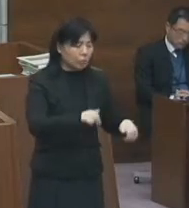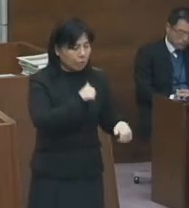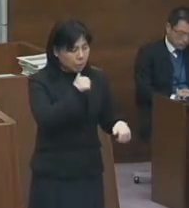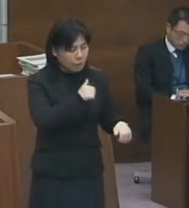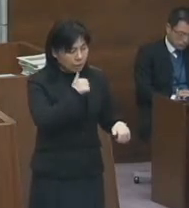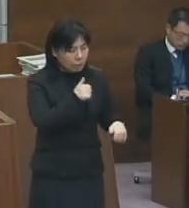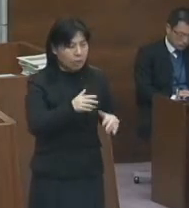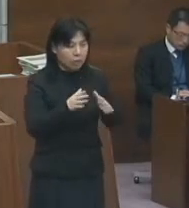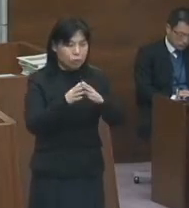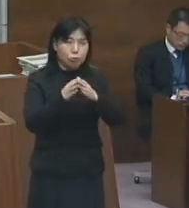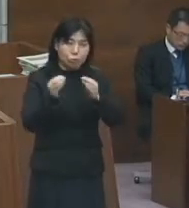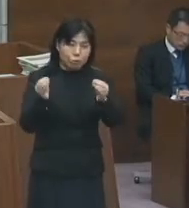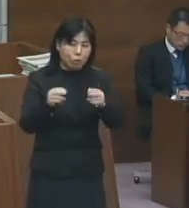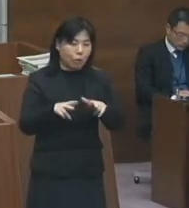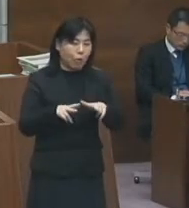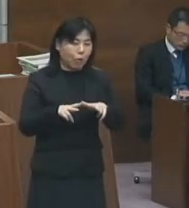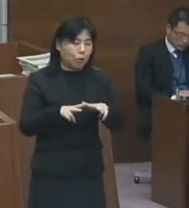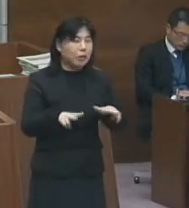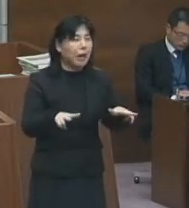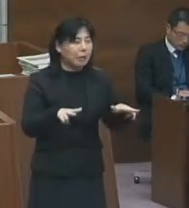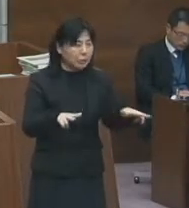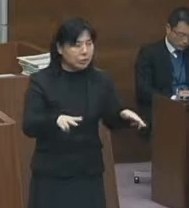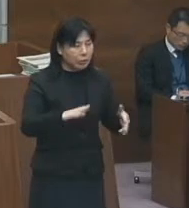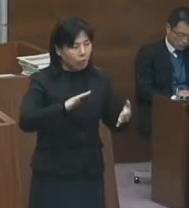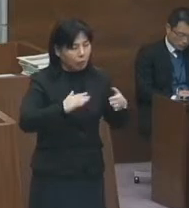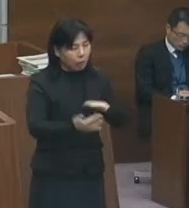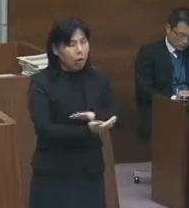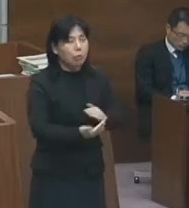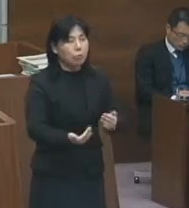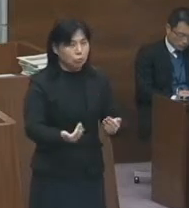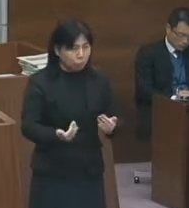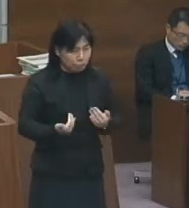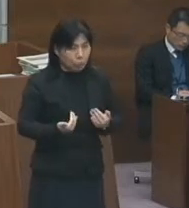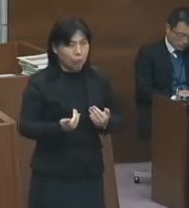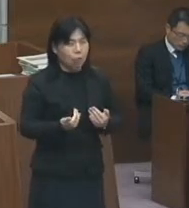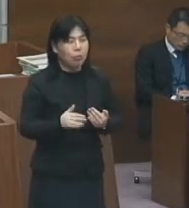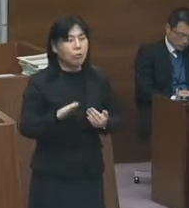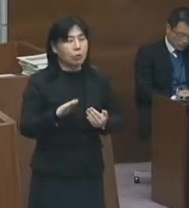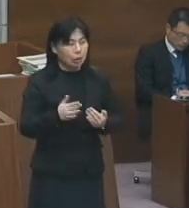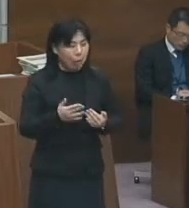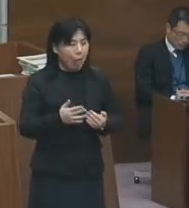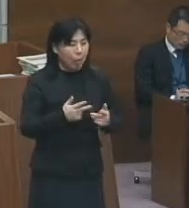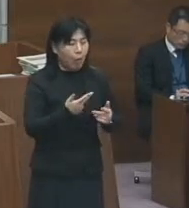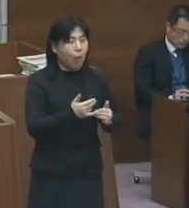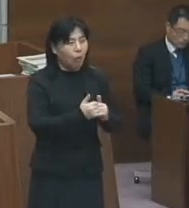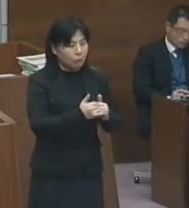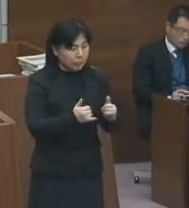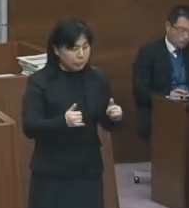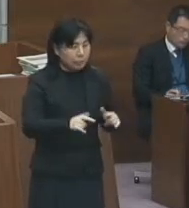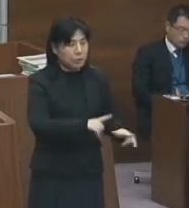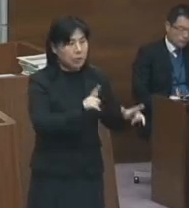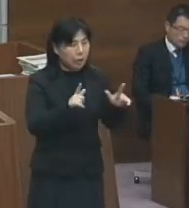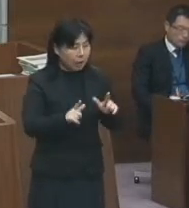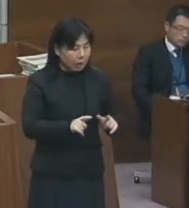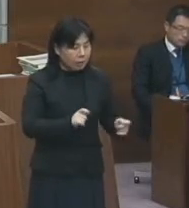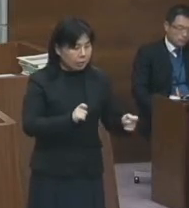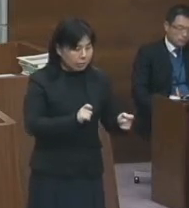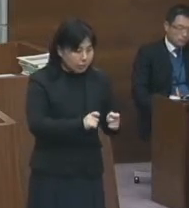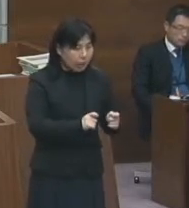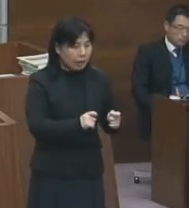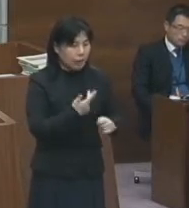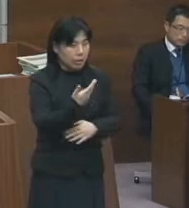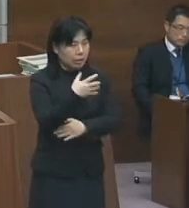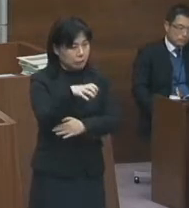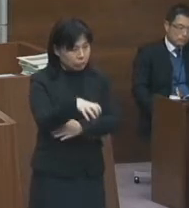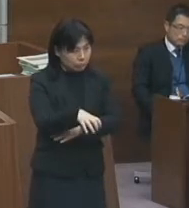治を変えなければ問題は解決しませんが、市民生活に最も身近な地方自治体としては 市民の